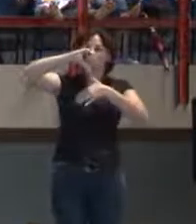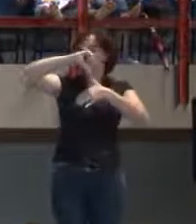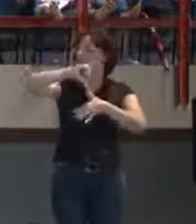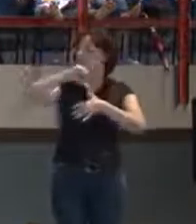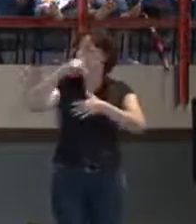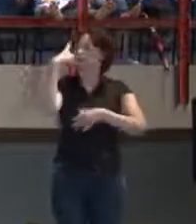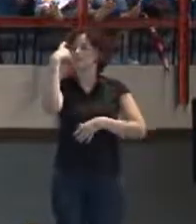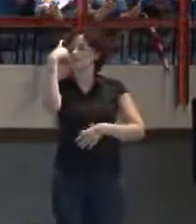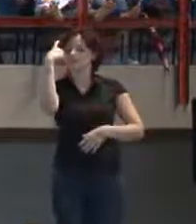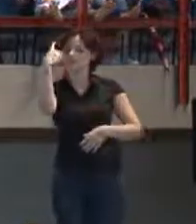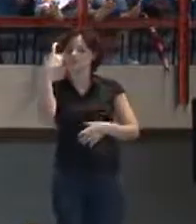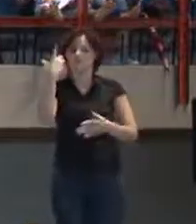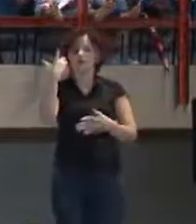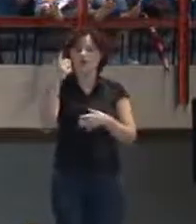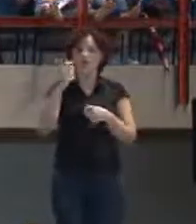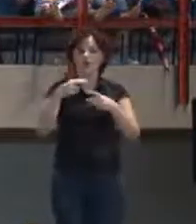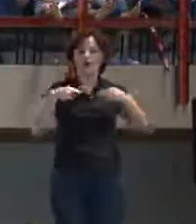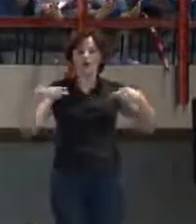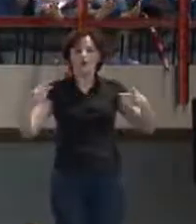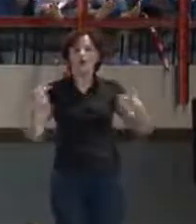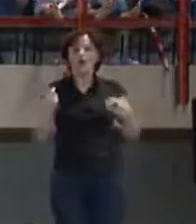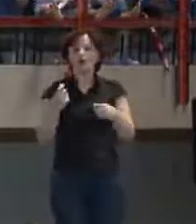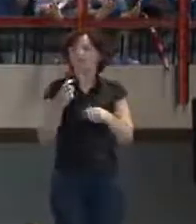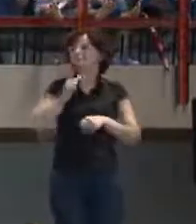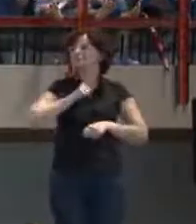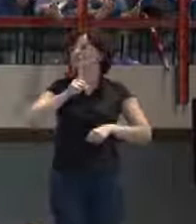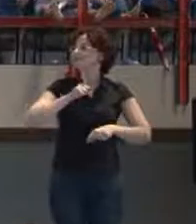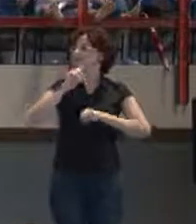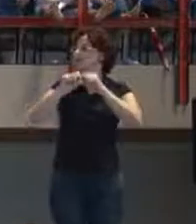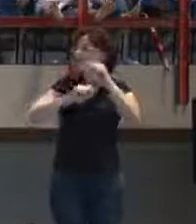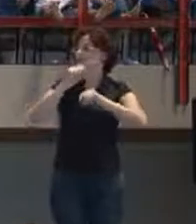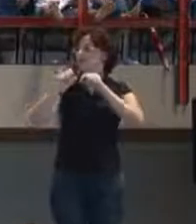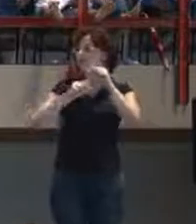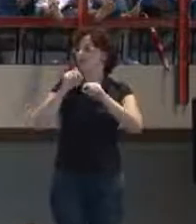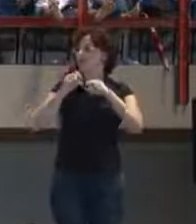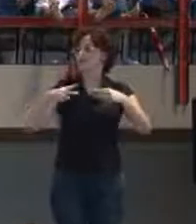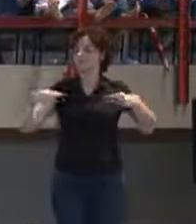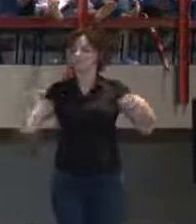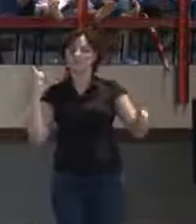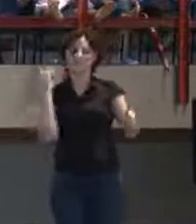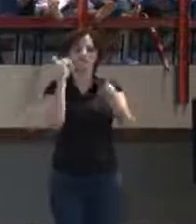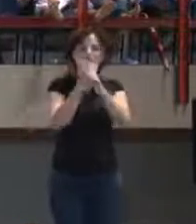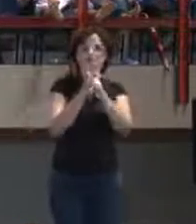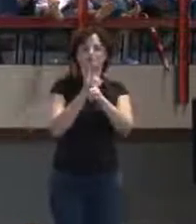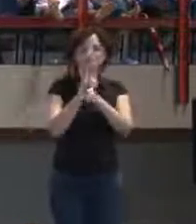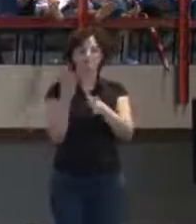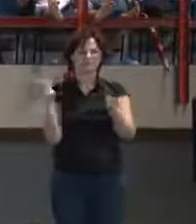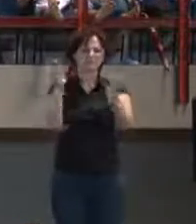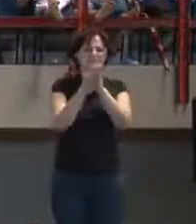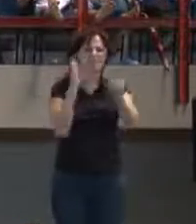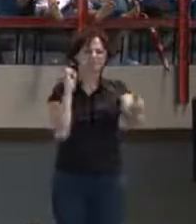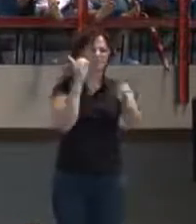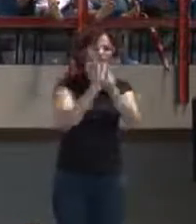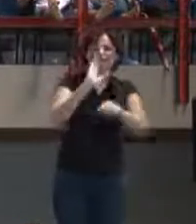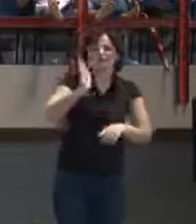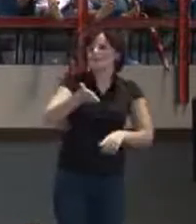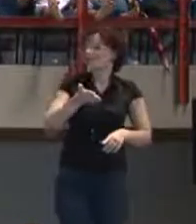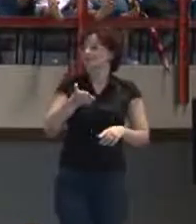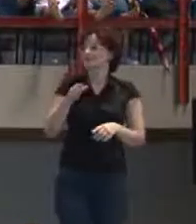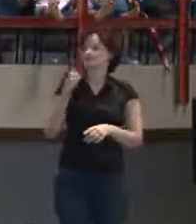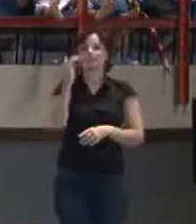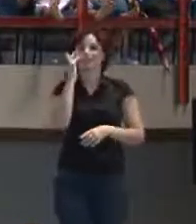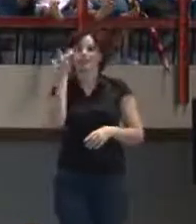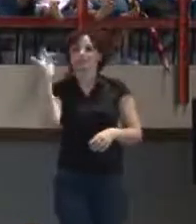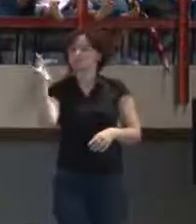Na América Espanhola, qual era o produto que eles encontraram? Eu falei agora há pouco para vocês. Qual é o produto que eles encontraram assim que eles chegaram?